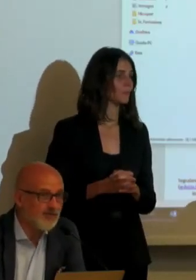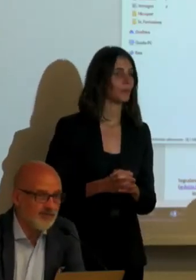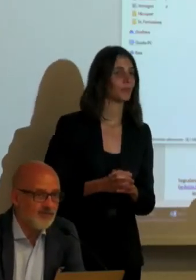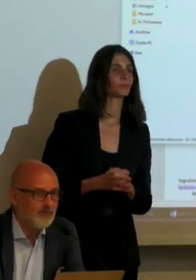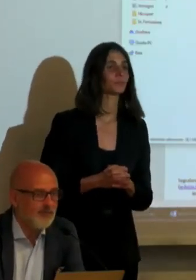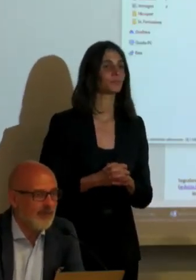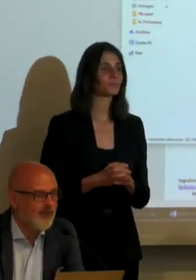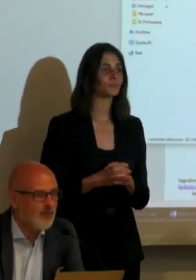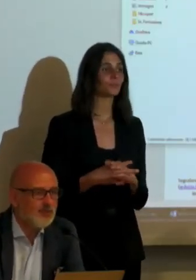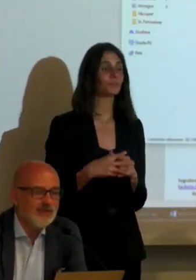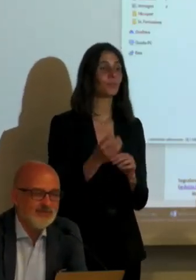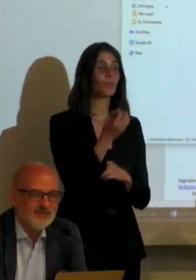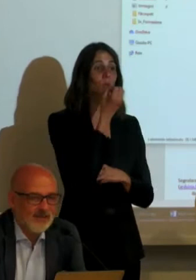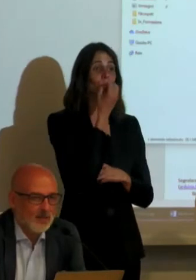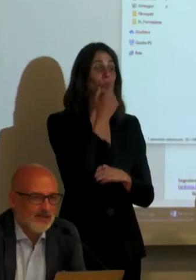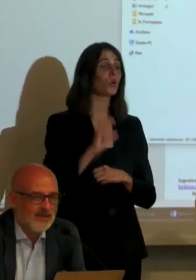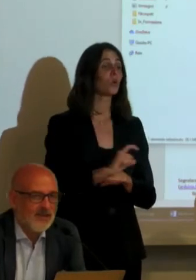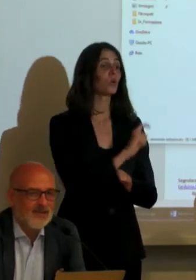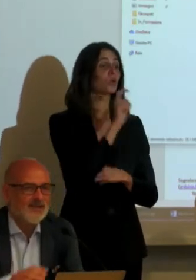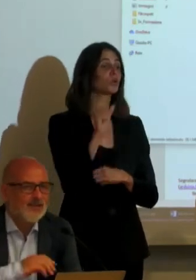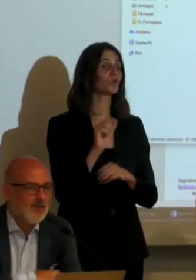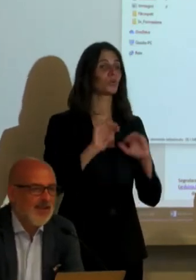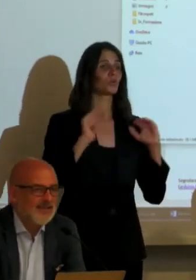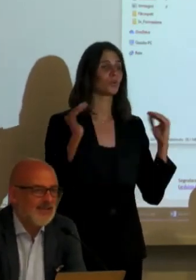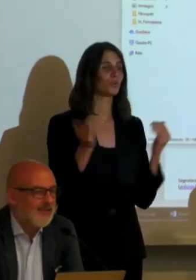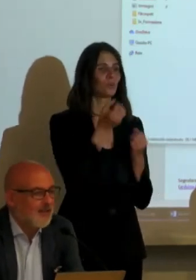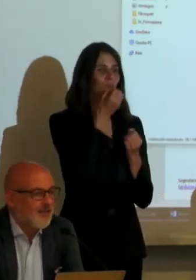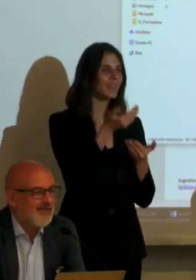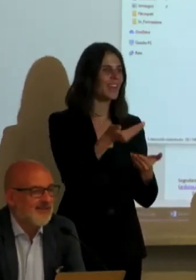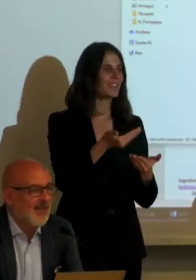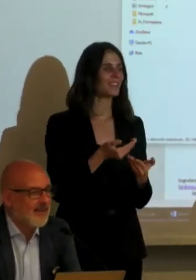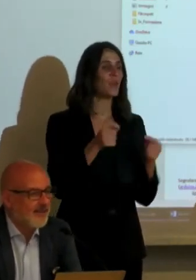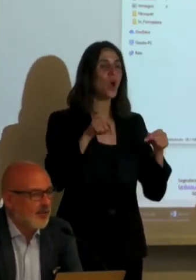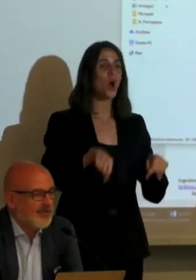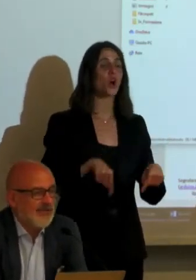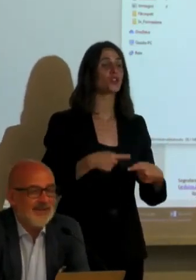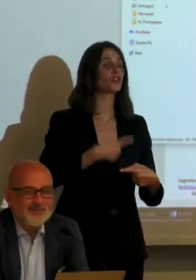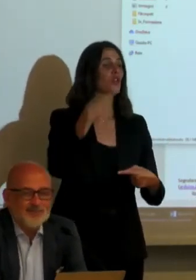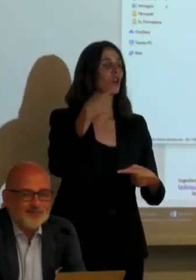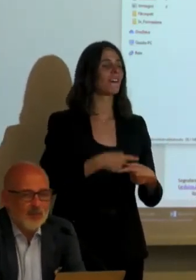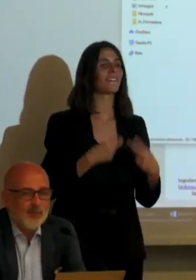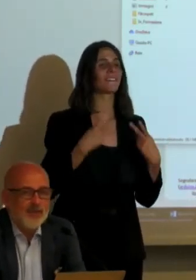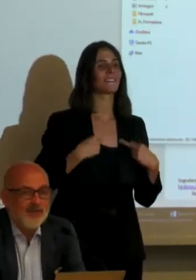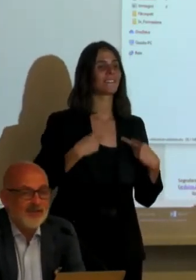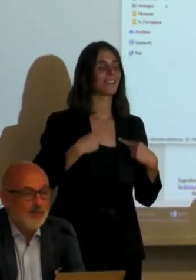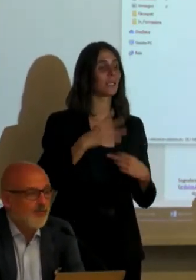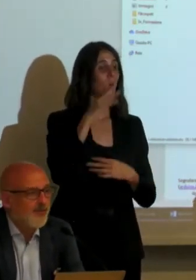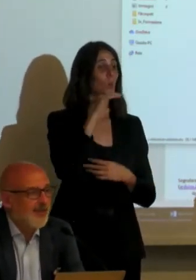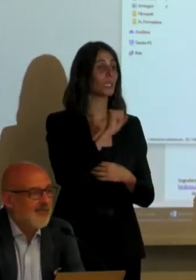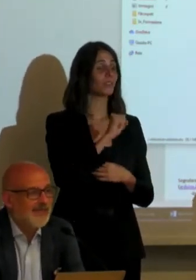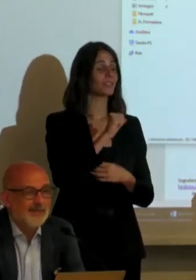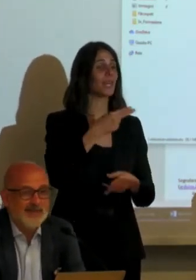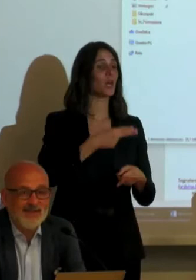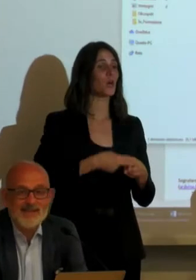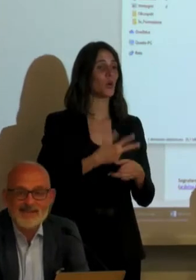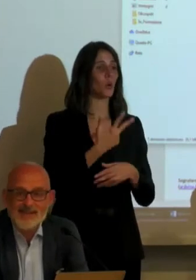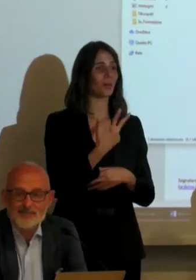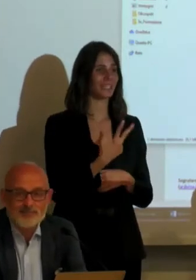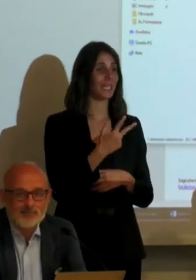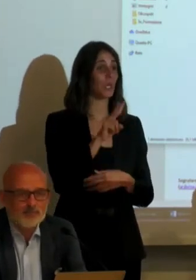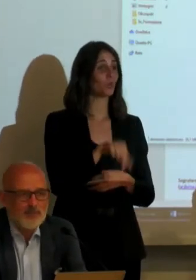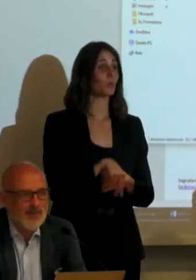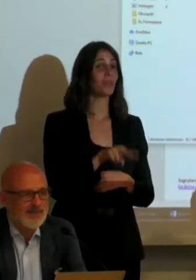Buongiorno, benvenuti in questa giornata di vita universitaria di Roma 3 2022, finalmente in